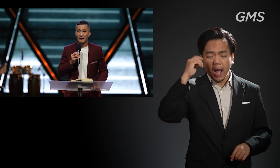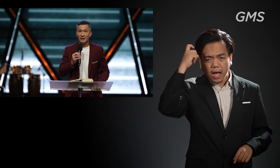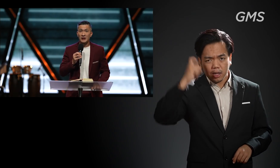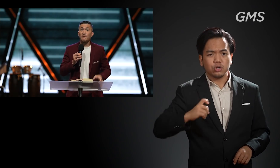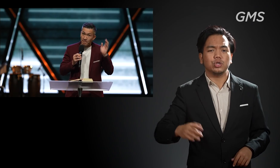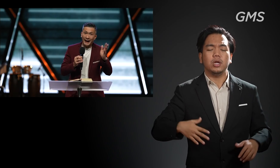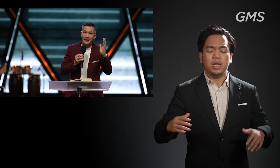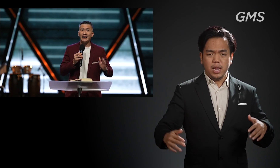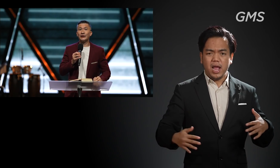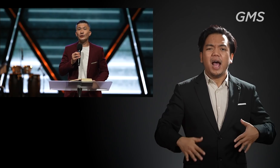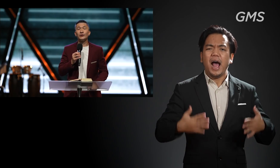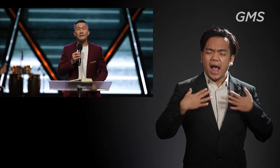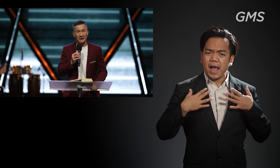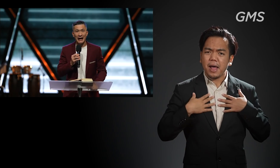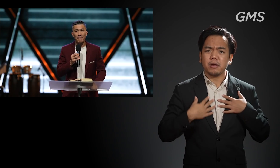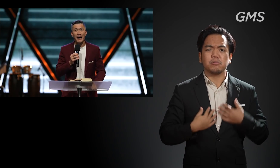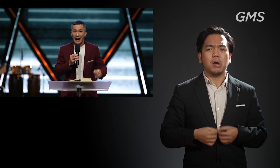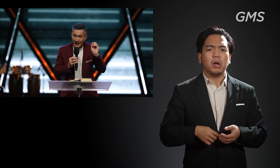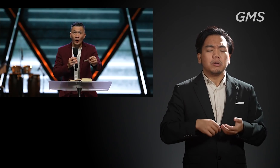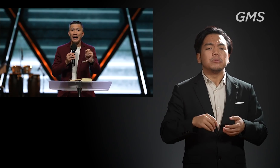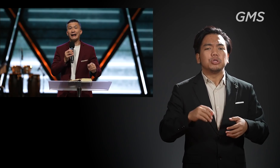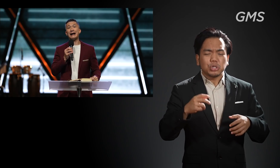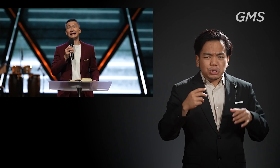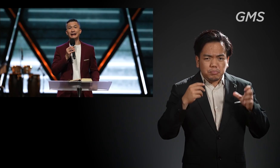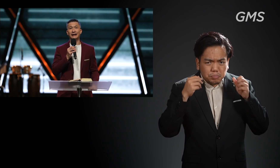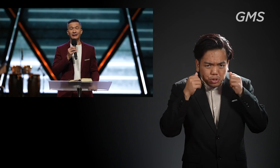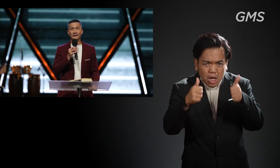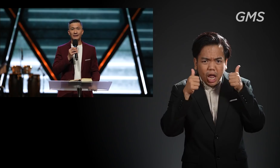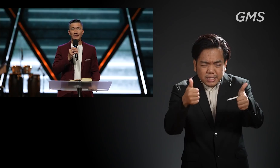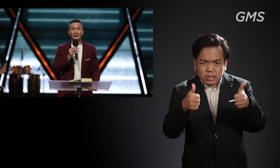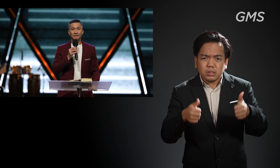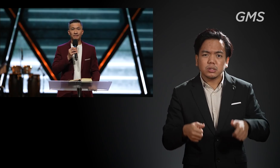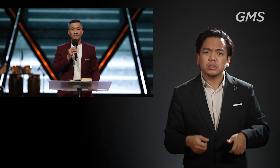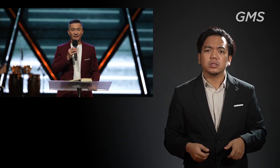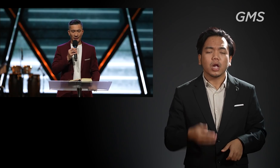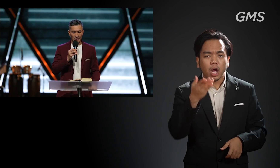spesifikasinya. Speknya itu seperti apa? Anda doakan hari ini.